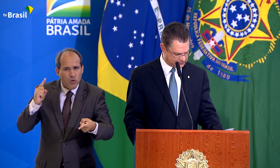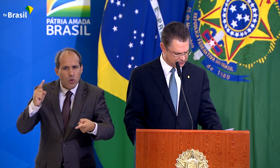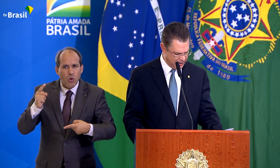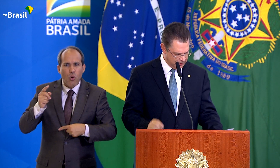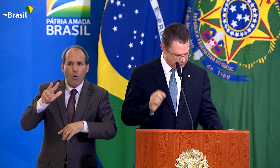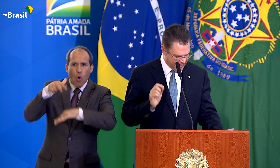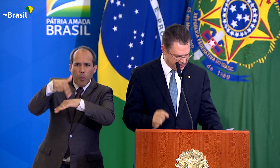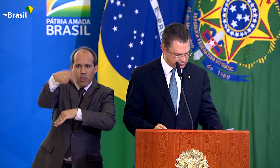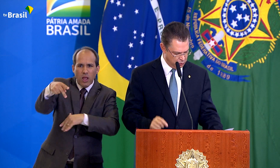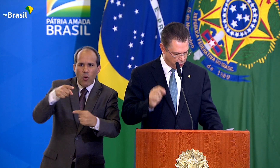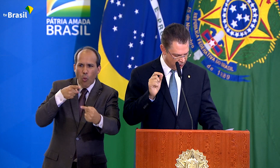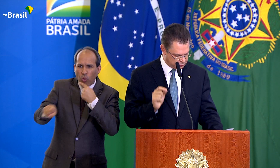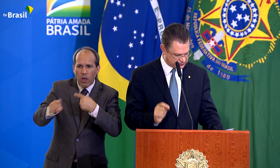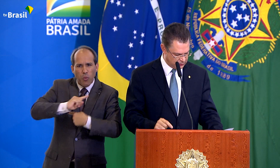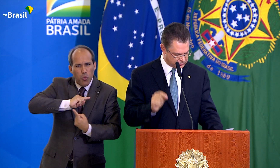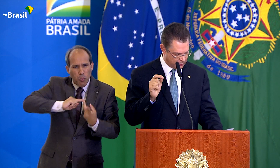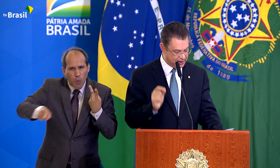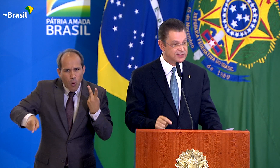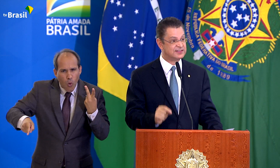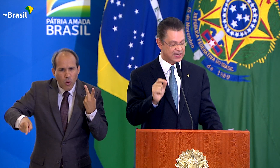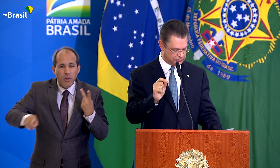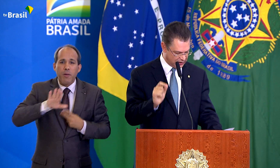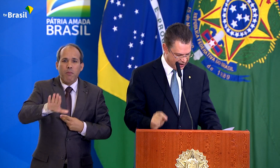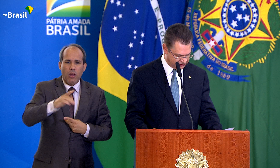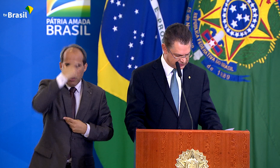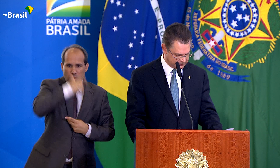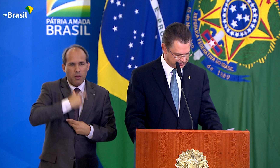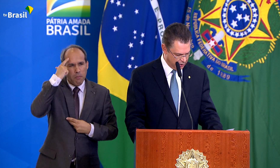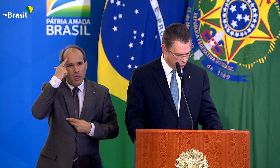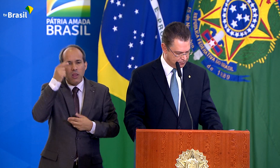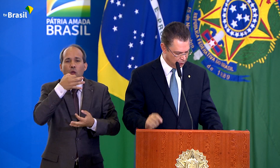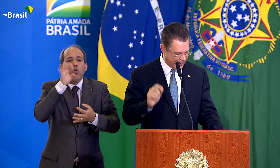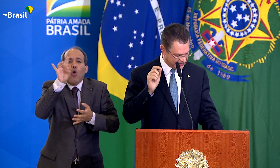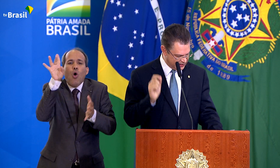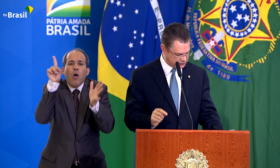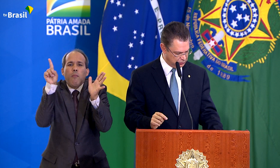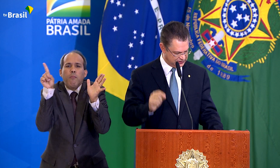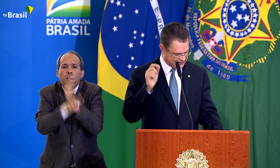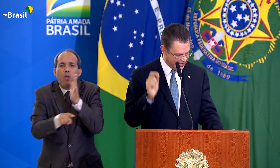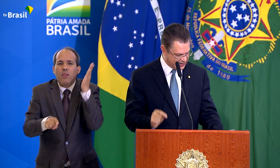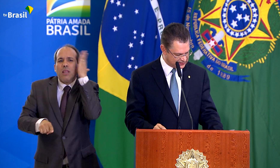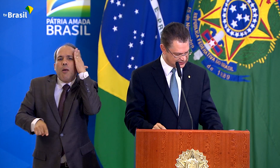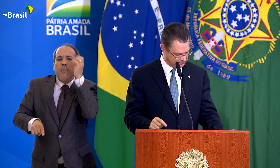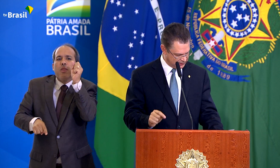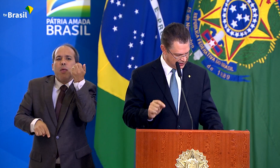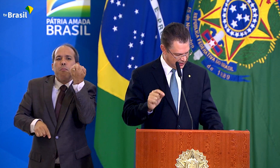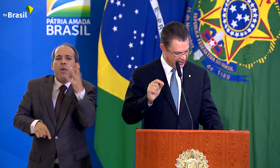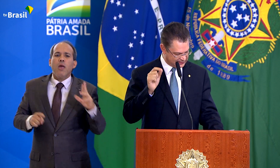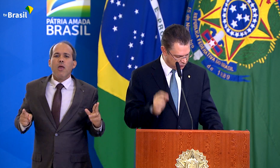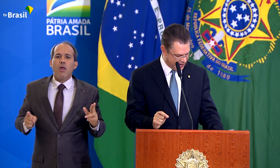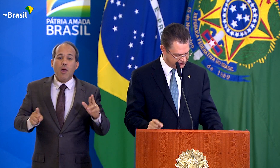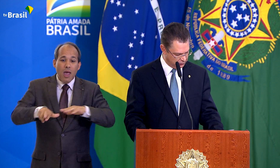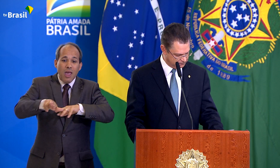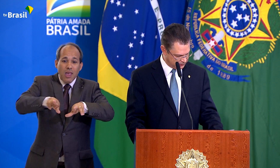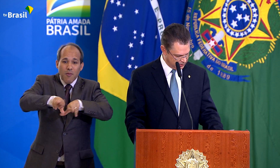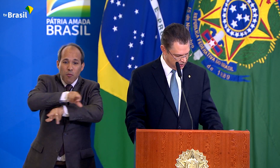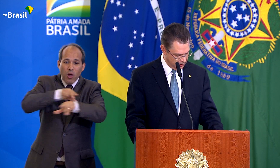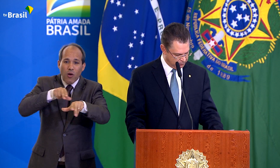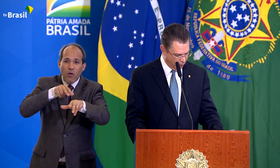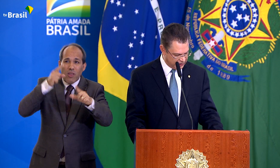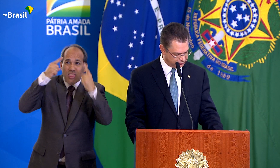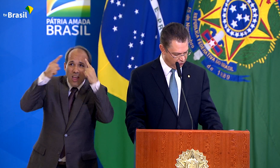posicionados mesmo quando são só mentes questionáveis o polarismo de ideias O que é